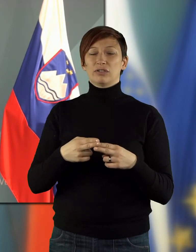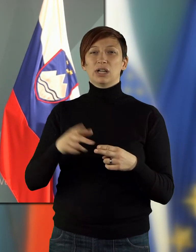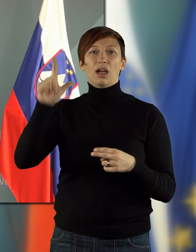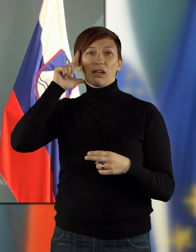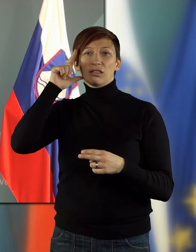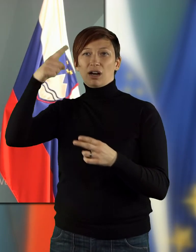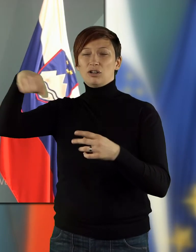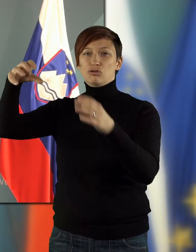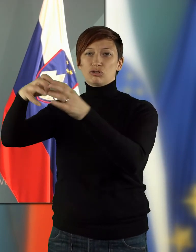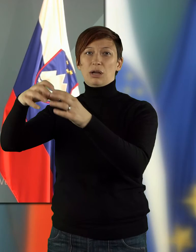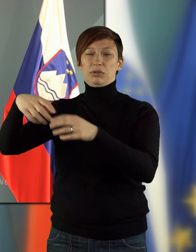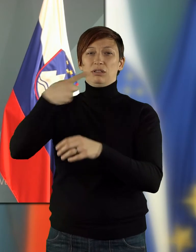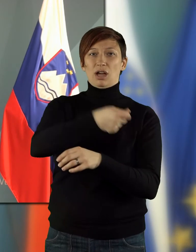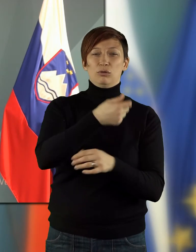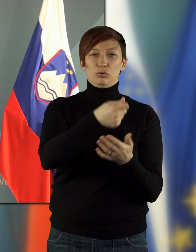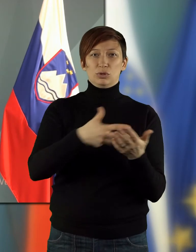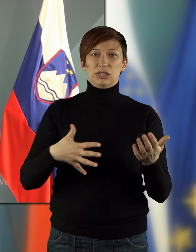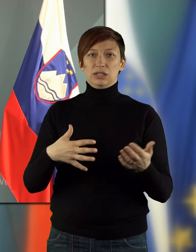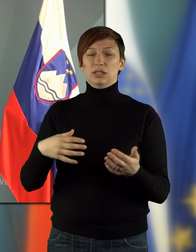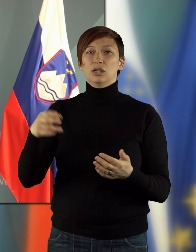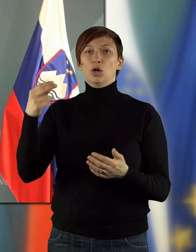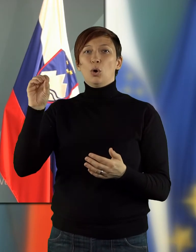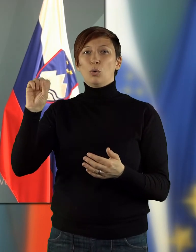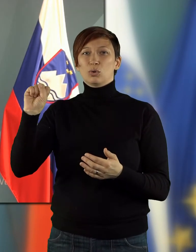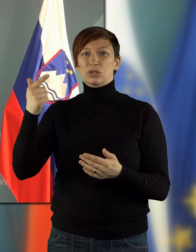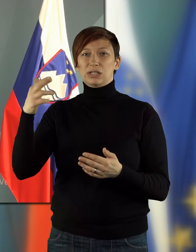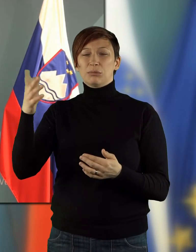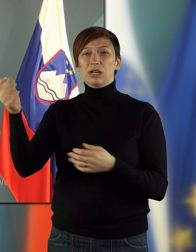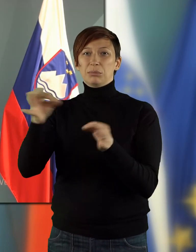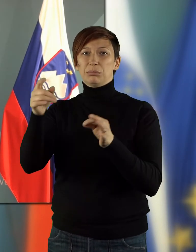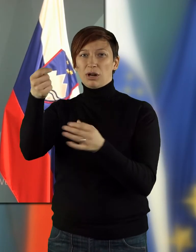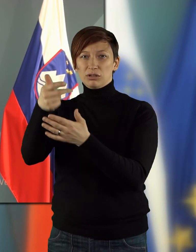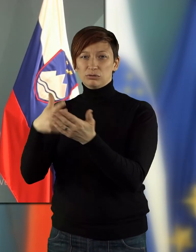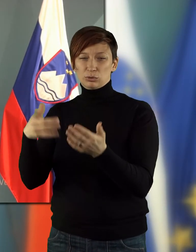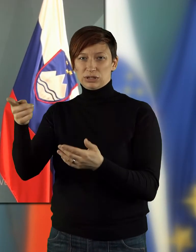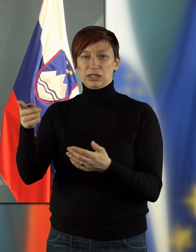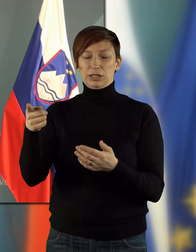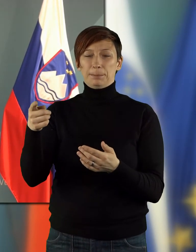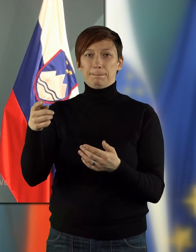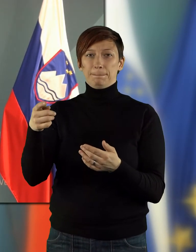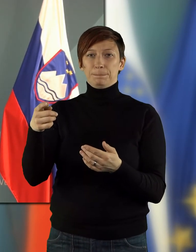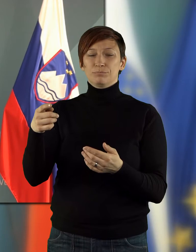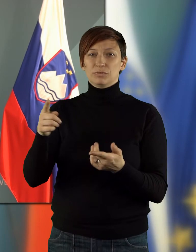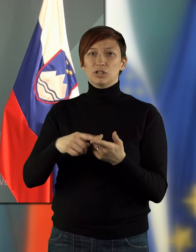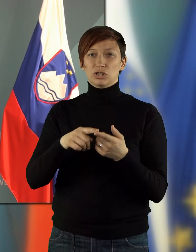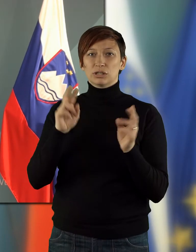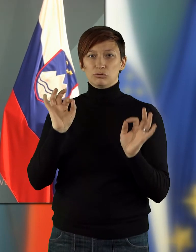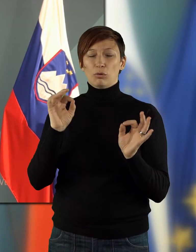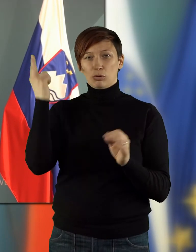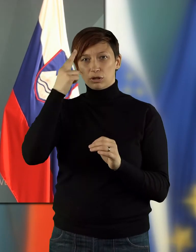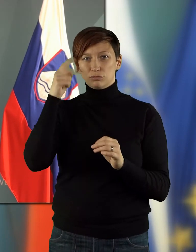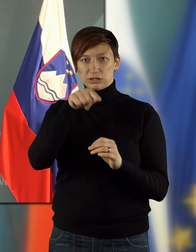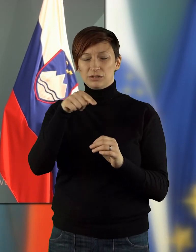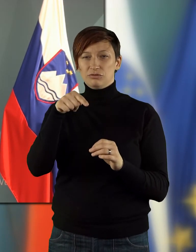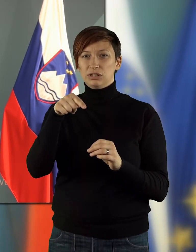ne. Generalštab je dajal te ocene, to se pravi, gospod Osterman je pripravljal te ocene, ne. Hkrati ste, v bistvu, če sem